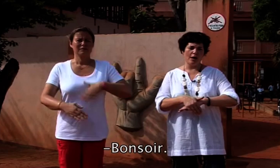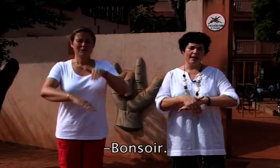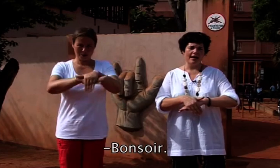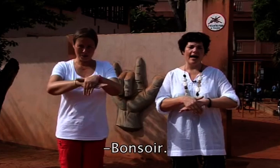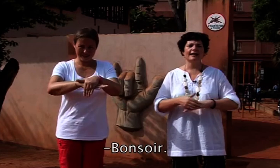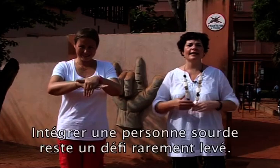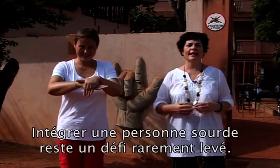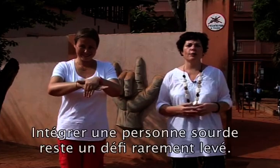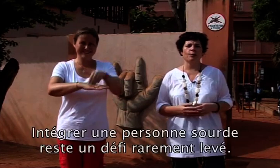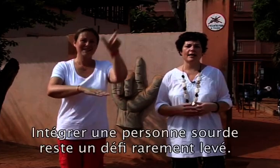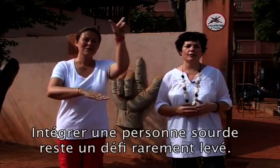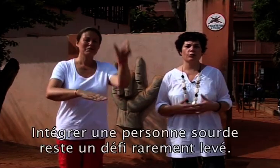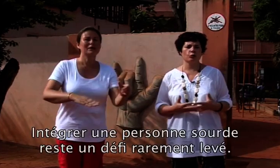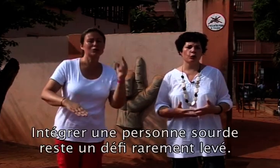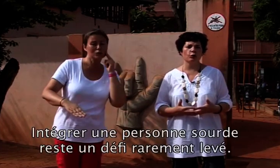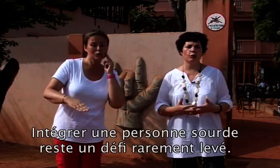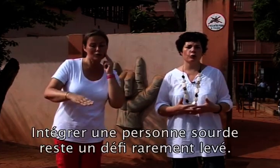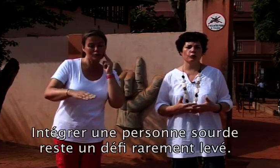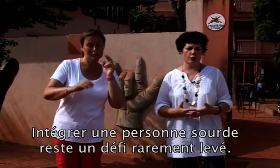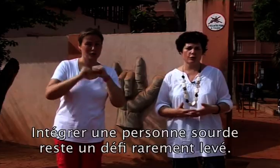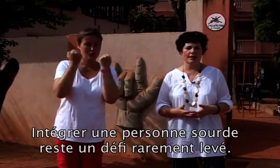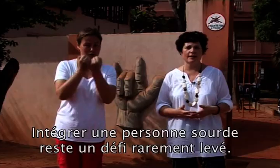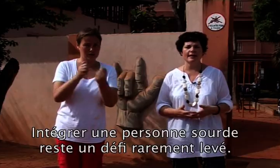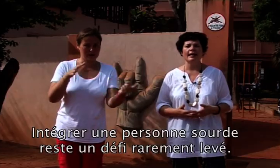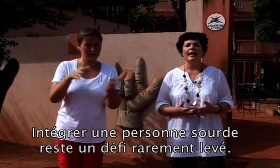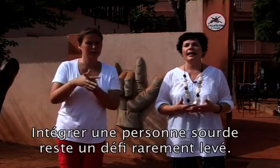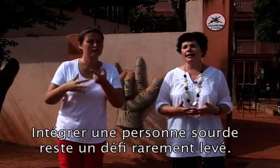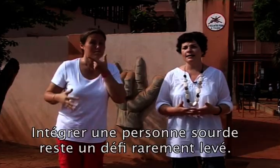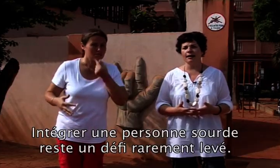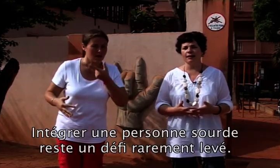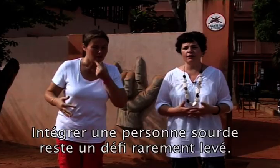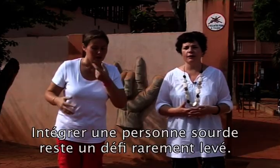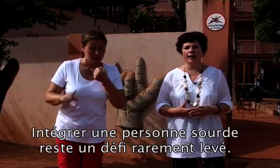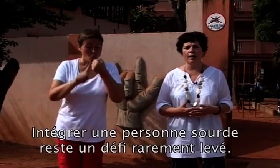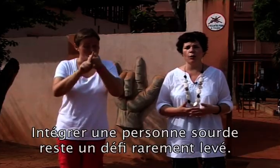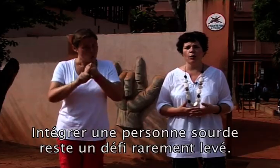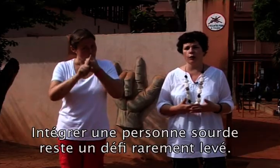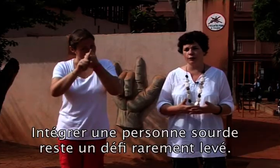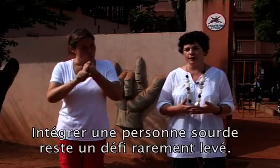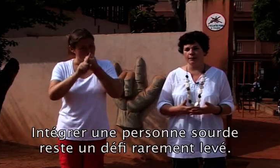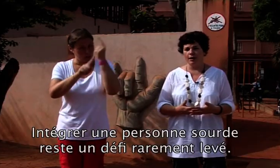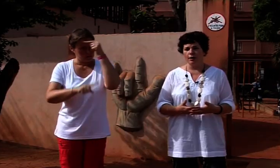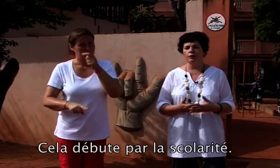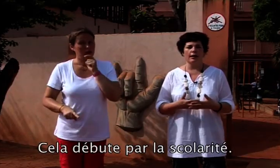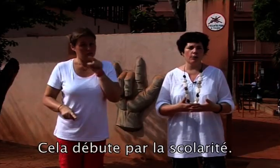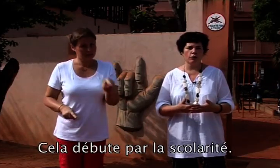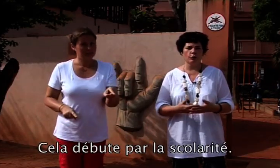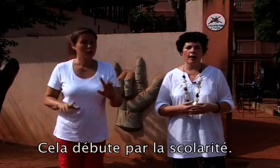Bonsoir. Intégrer une personne sourde dans notre société reste un défi rarement relevé. Cela commence par